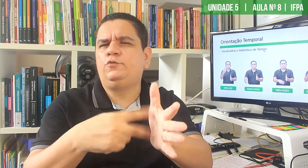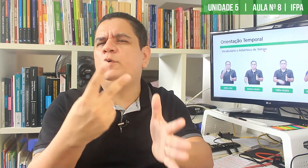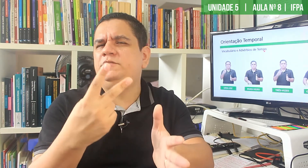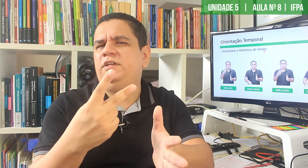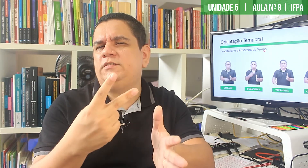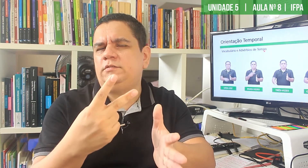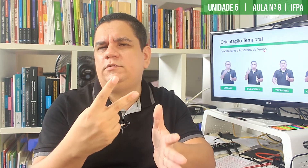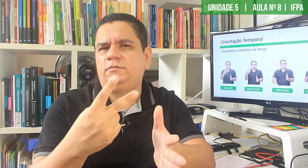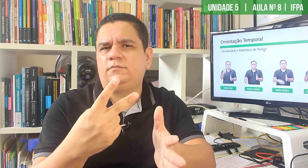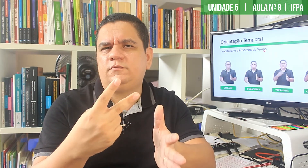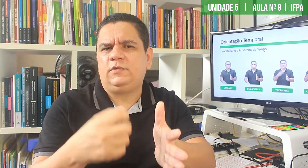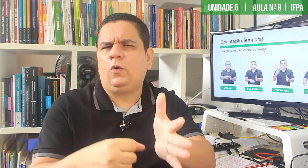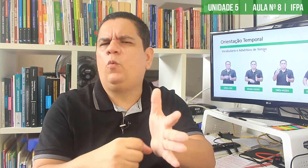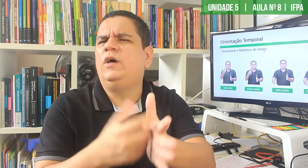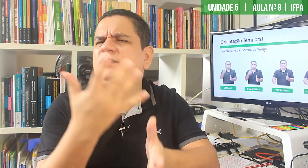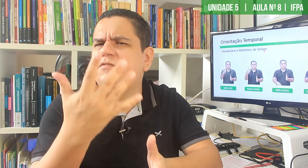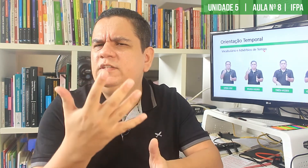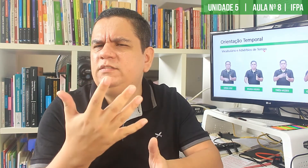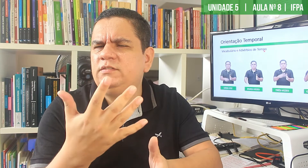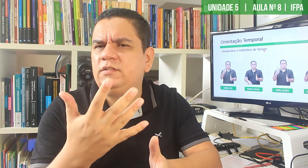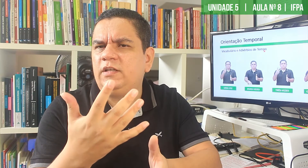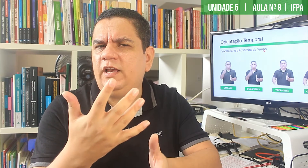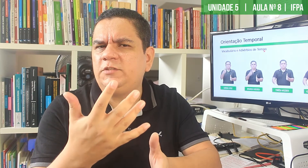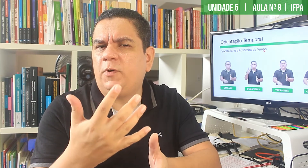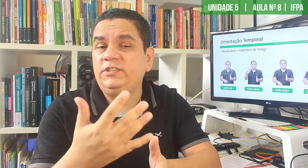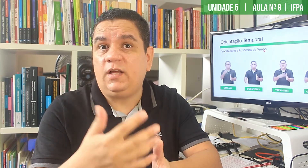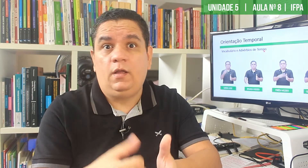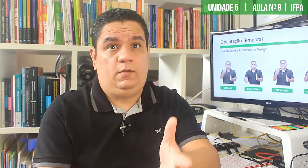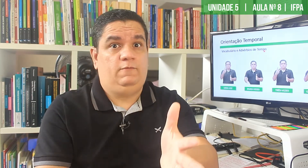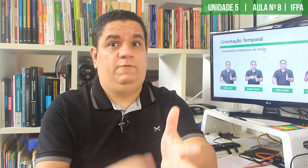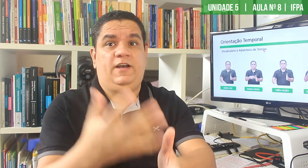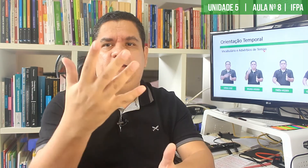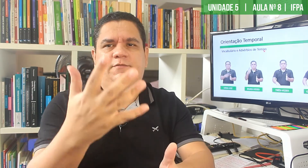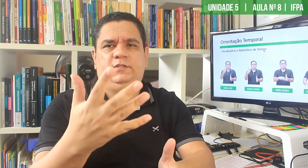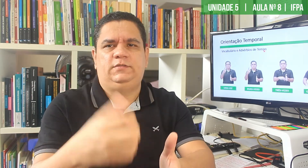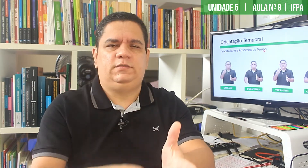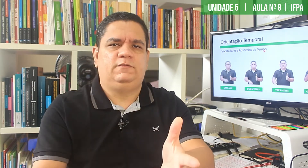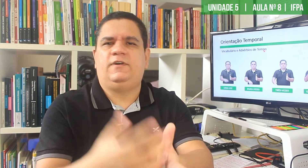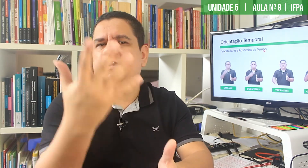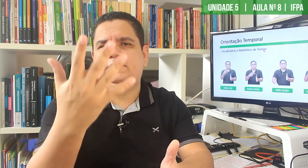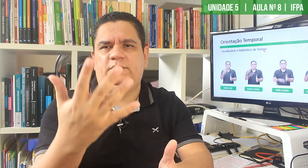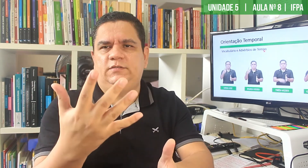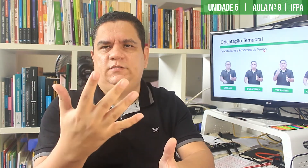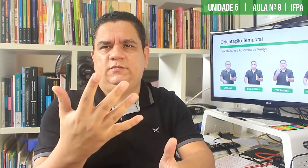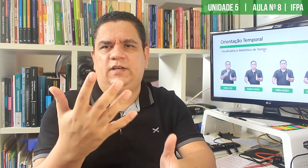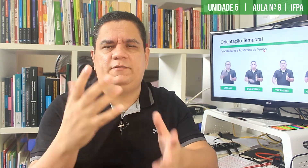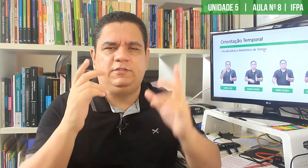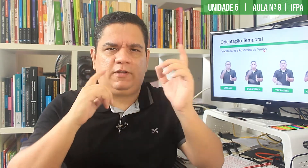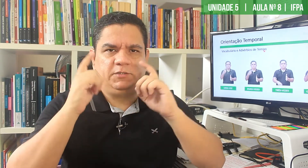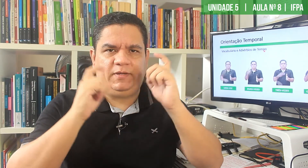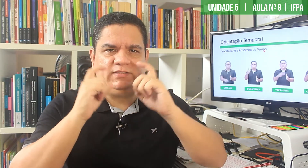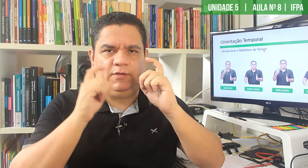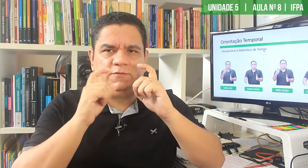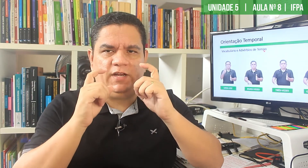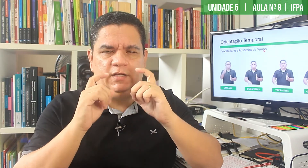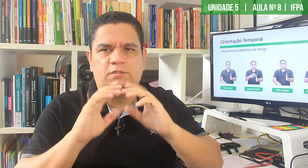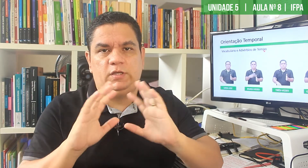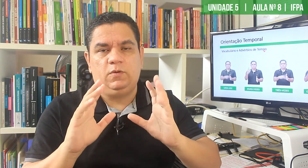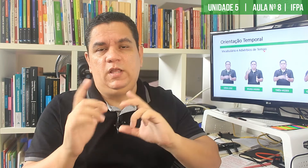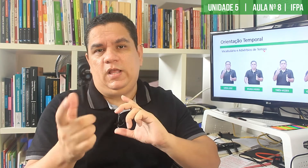2 vezes. Quantas vezes? E a resposta? Várias vezes. Várias vezes. Tá? Vejam que a expressão é diferente. Então,